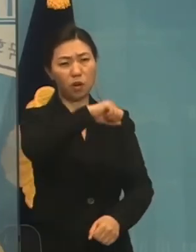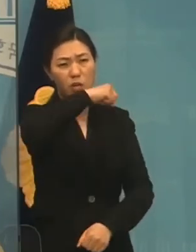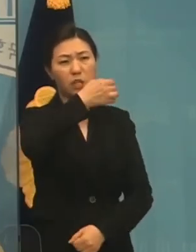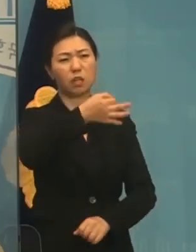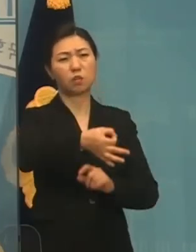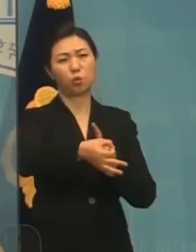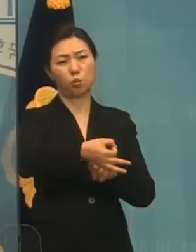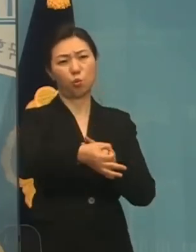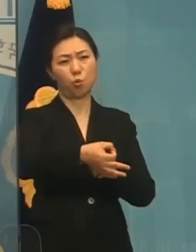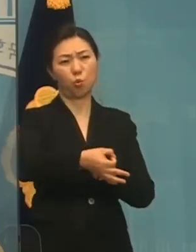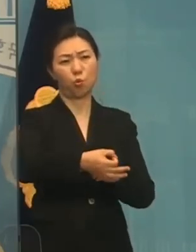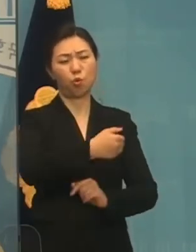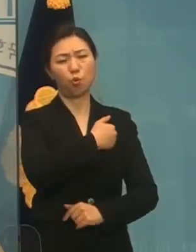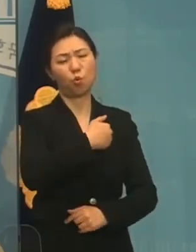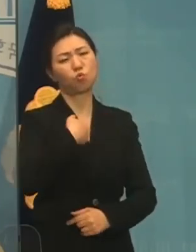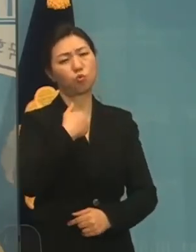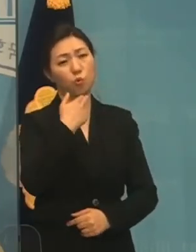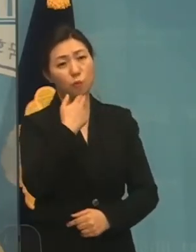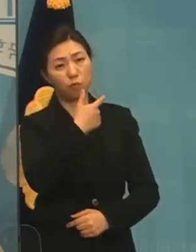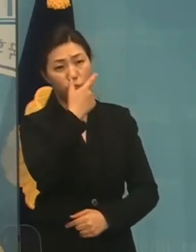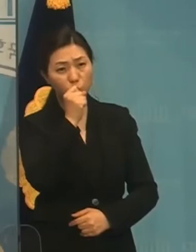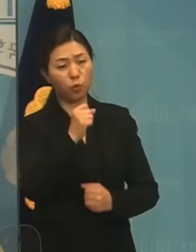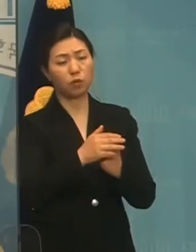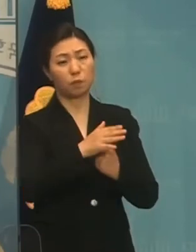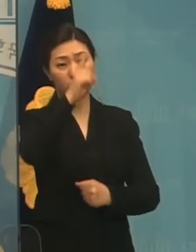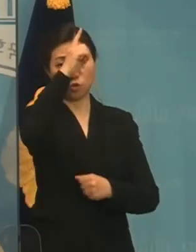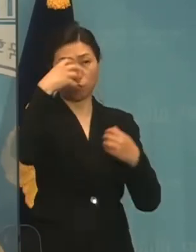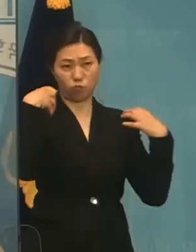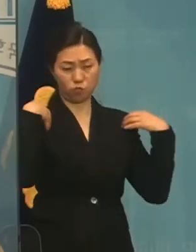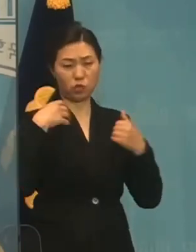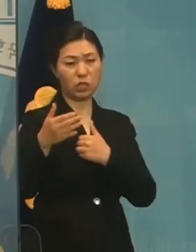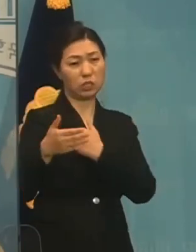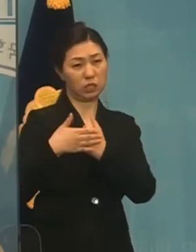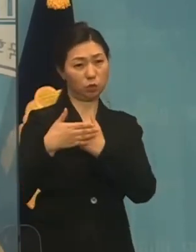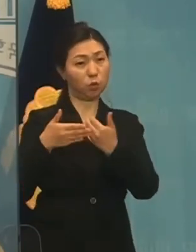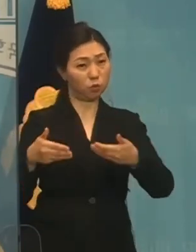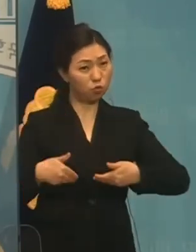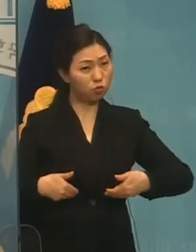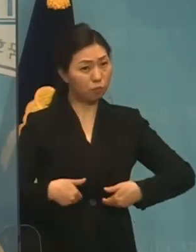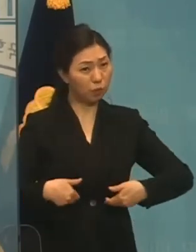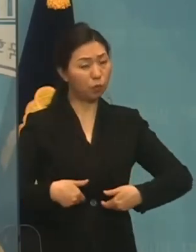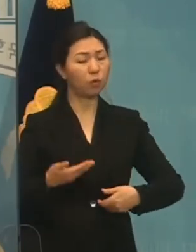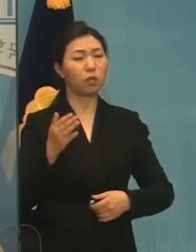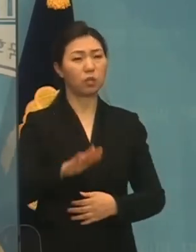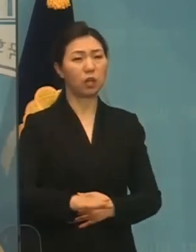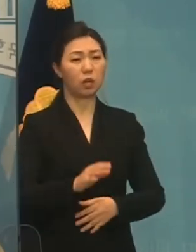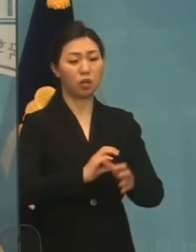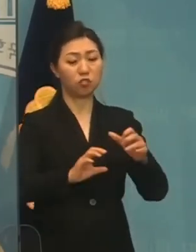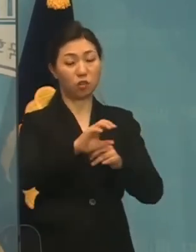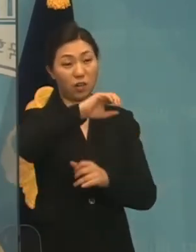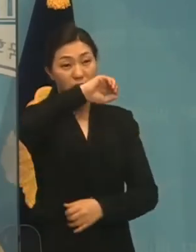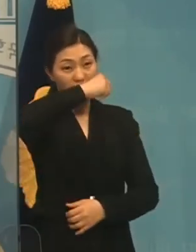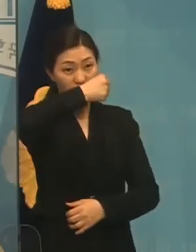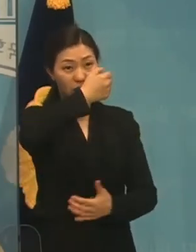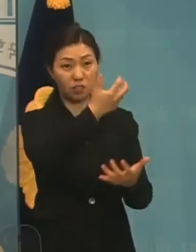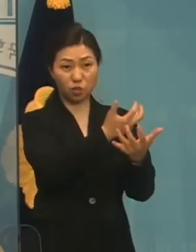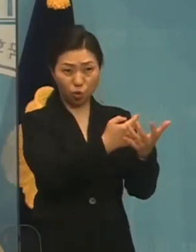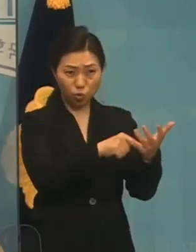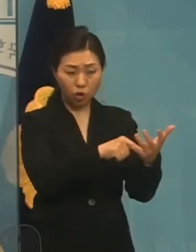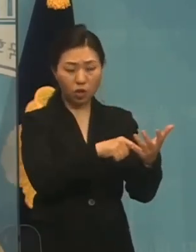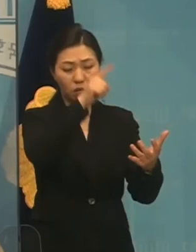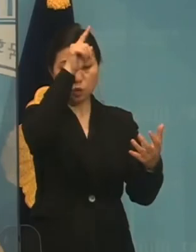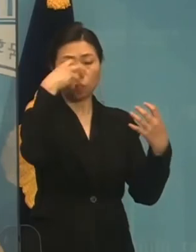때문에 정부에서 지원해야 하는데 이번 추경 심사 과정에서 정부는